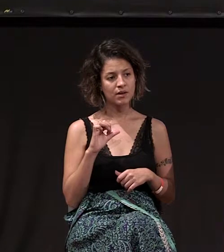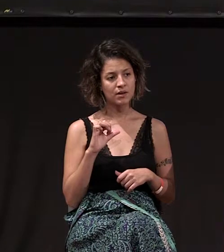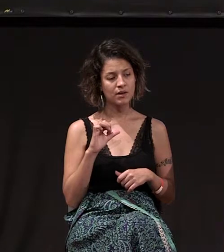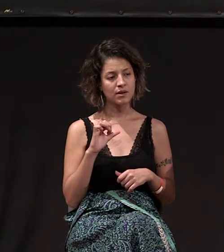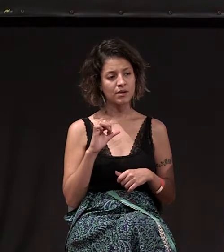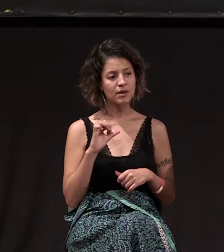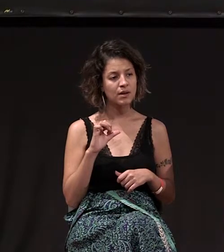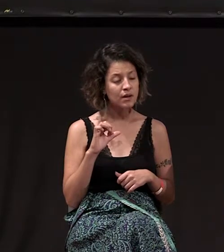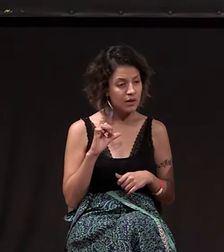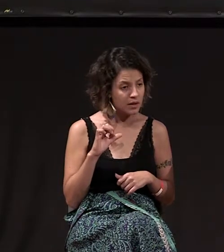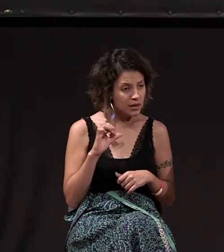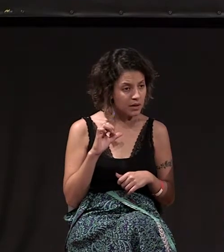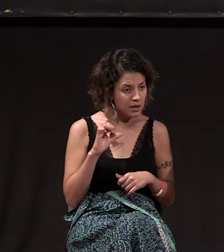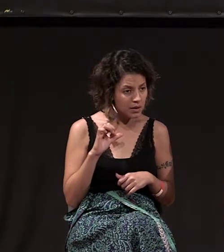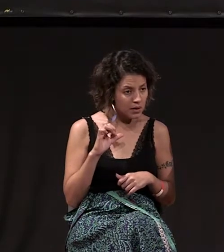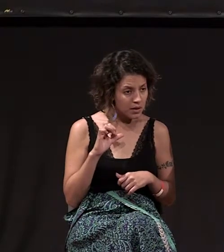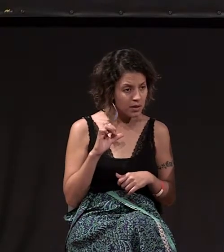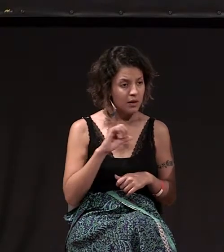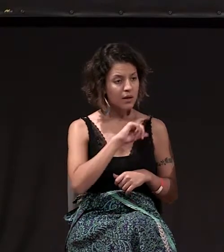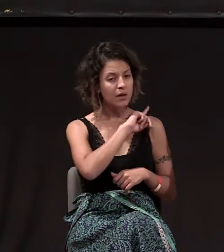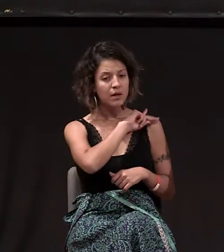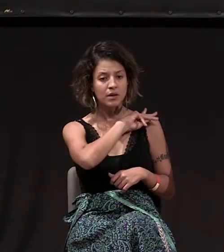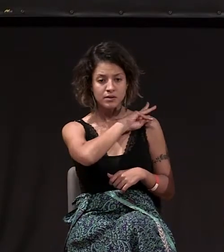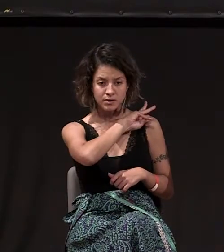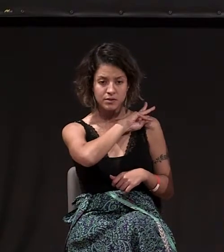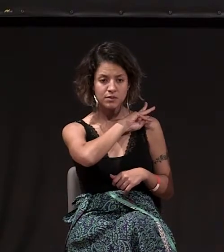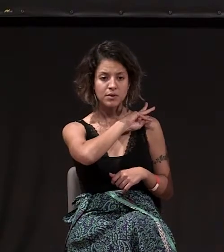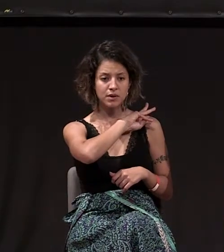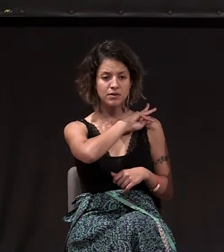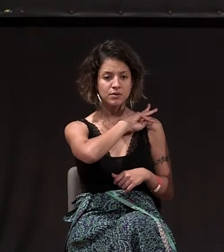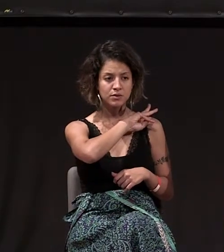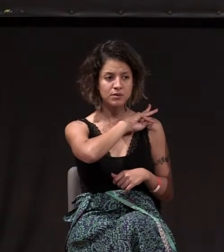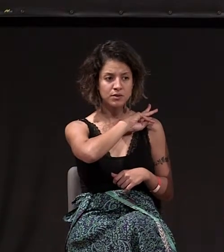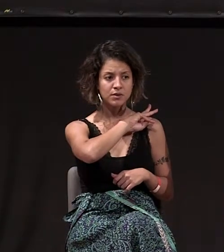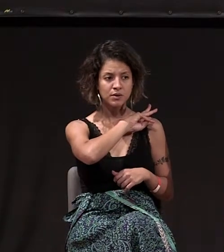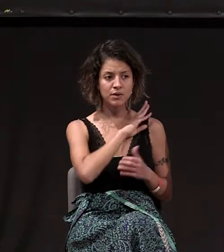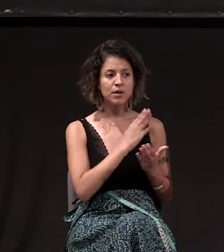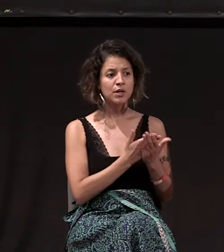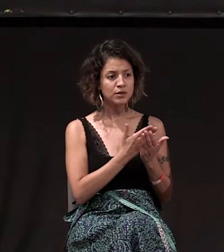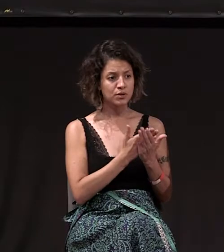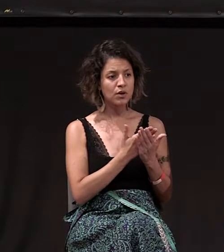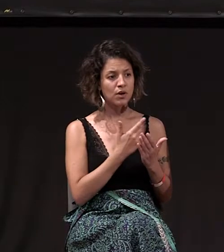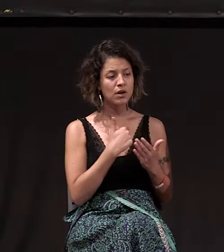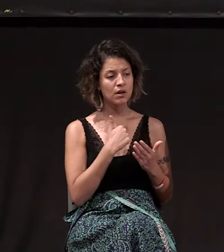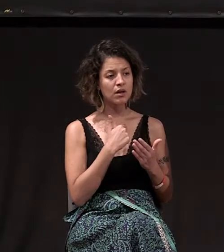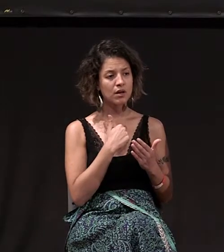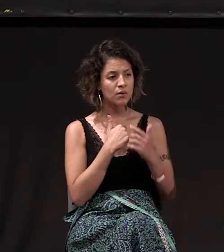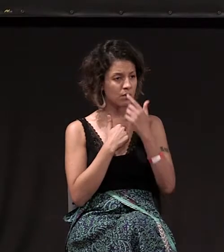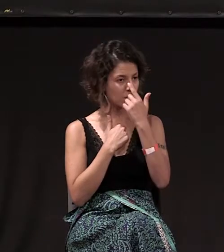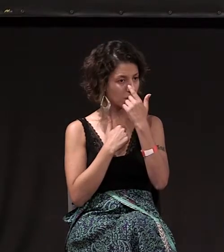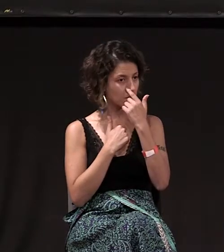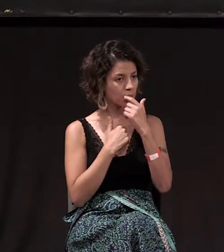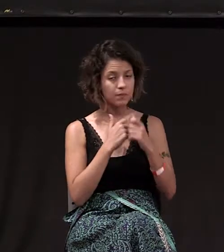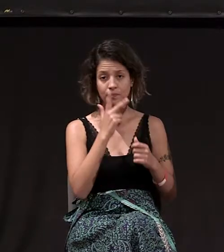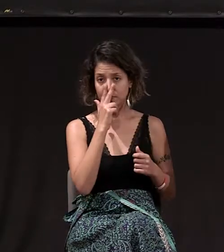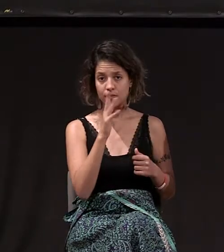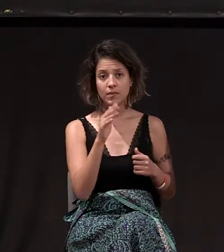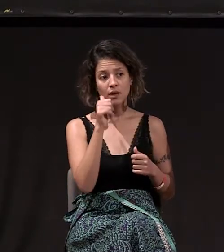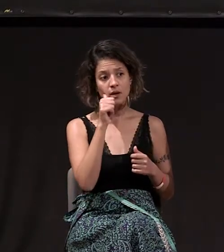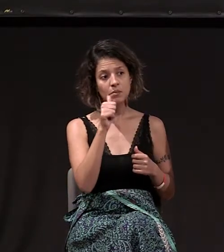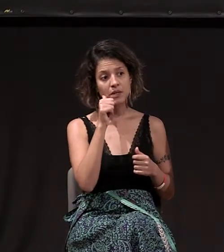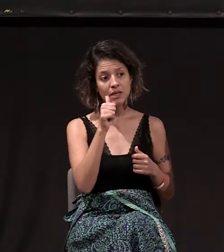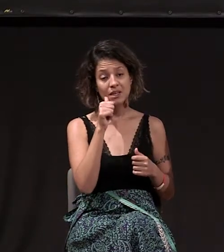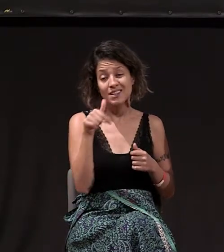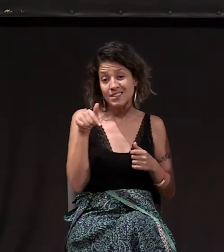durante o período do ensino médio, eu acho que na minha sala, umas 7 meninas